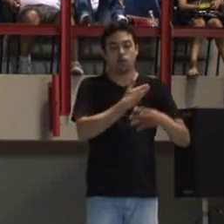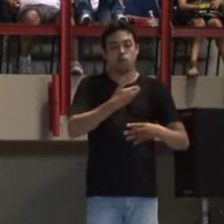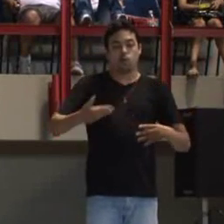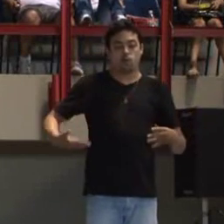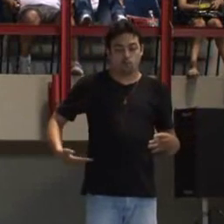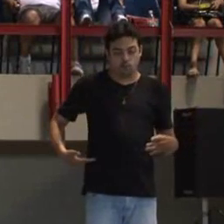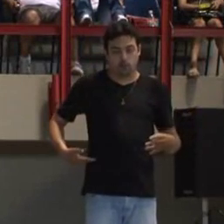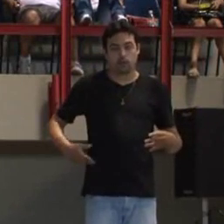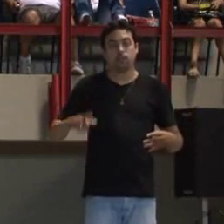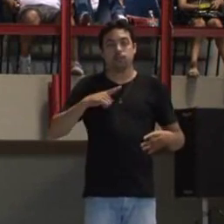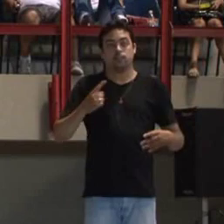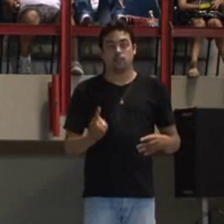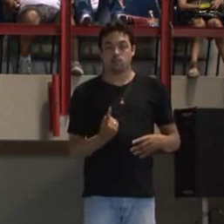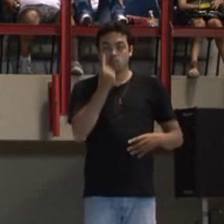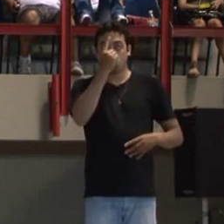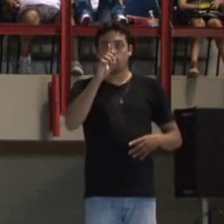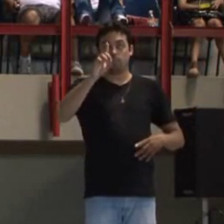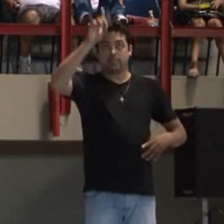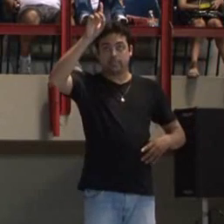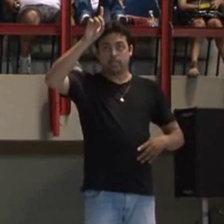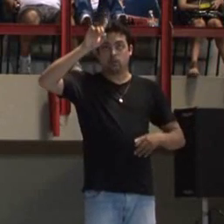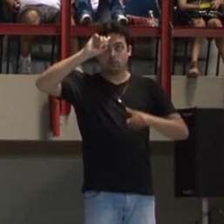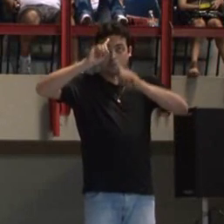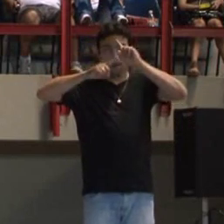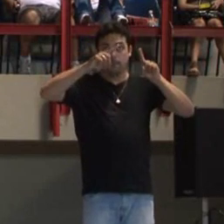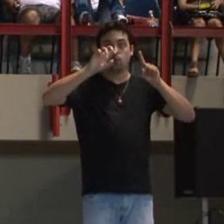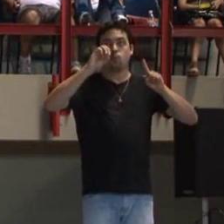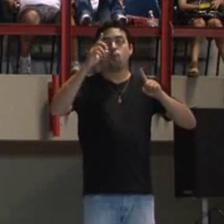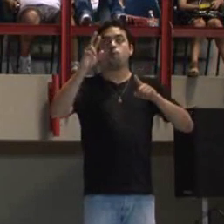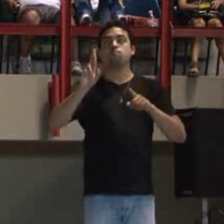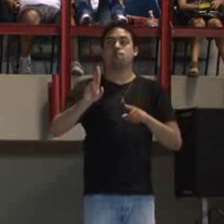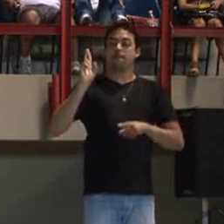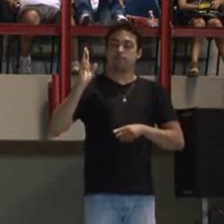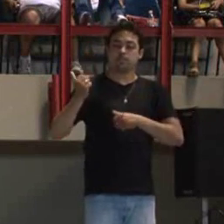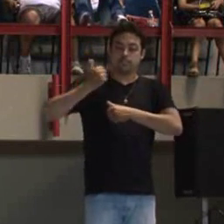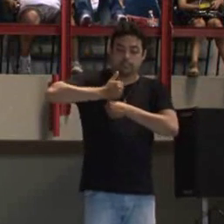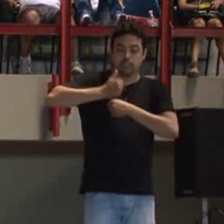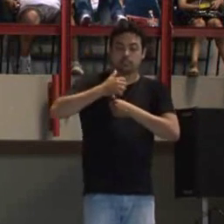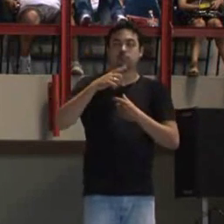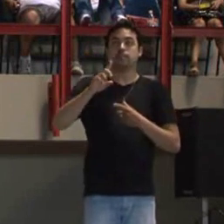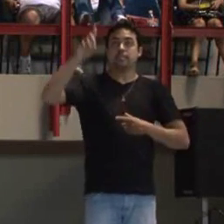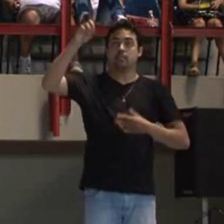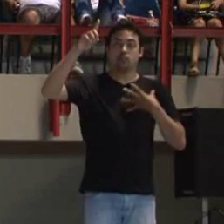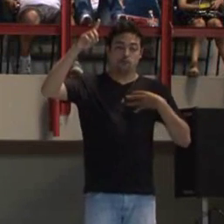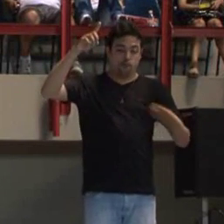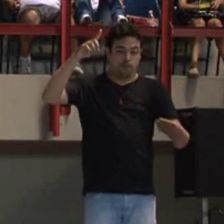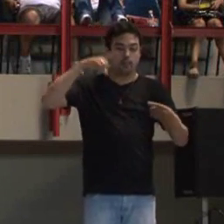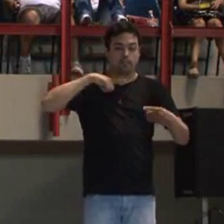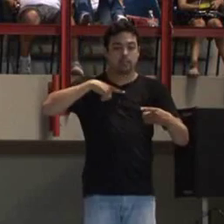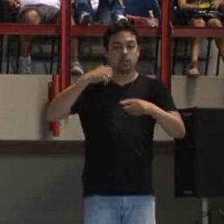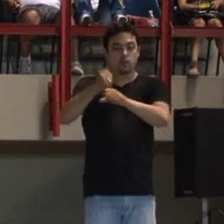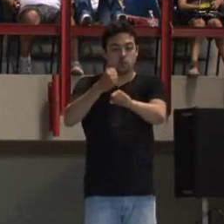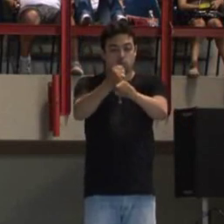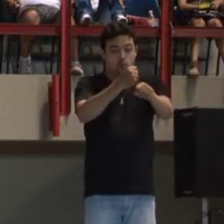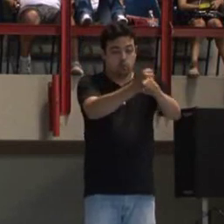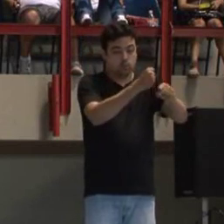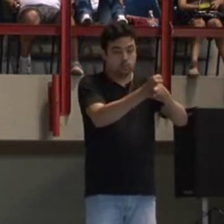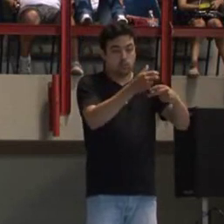governo onde quem governa é Deus ou representante dos deuses, filho dos deuses, e tem que construir obras